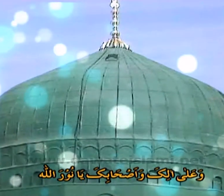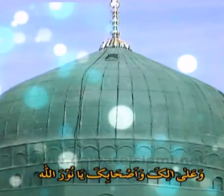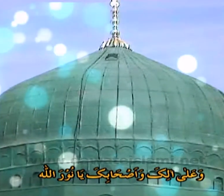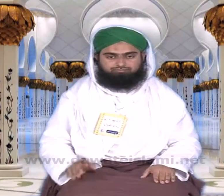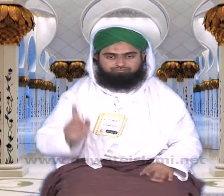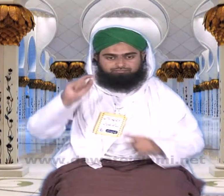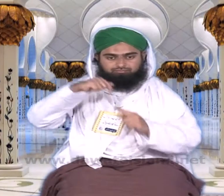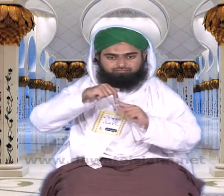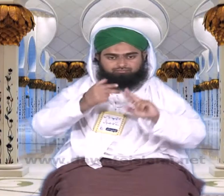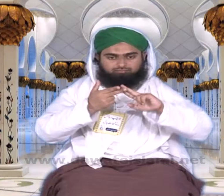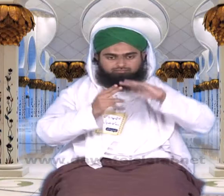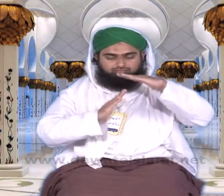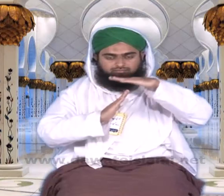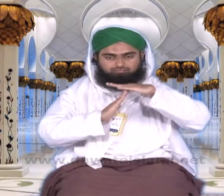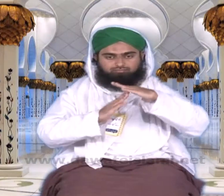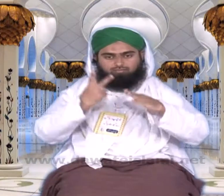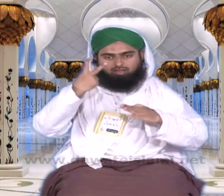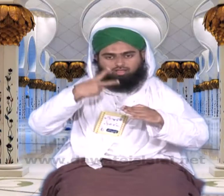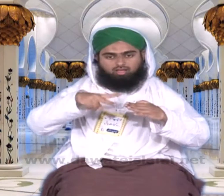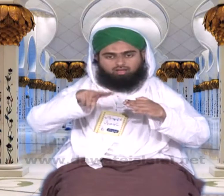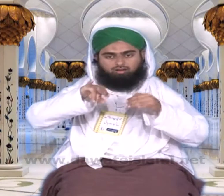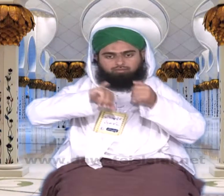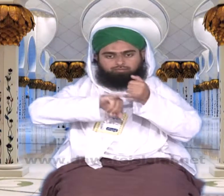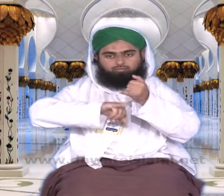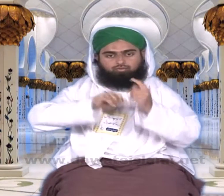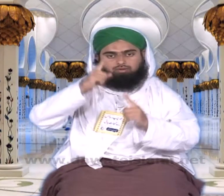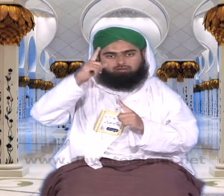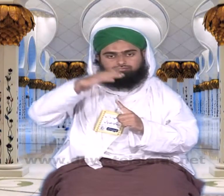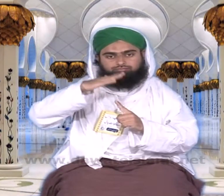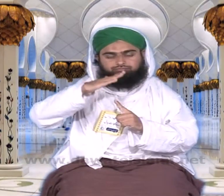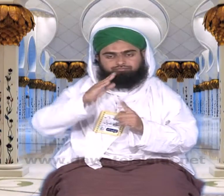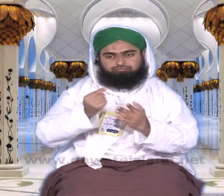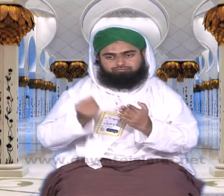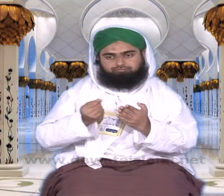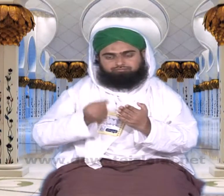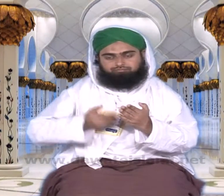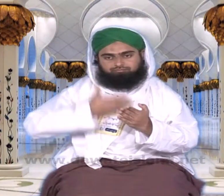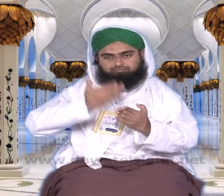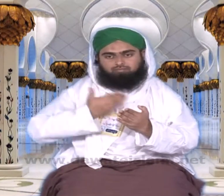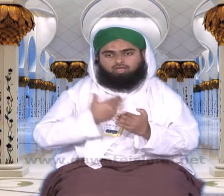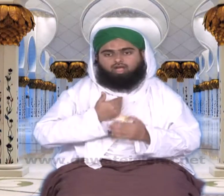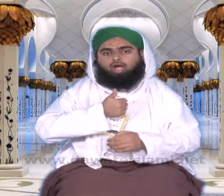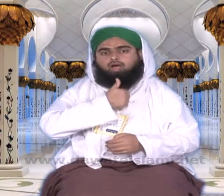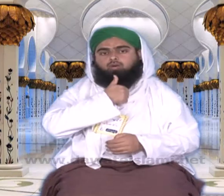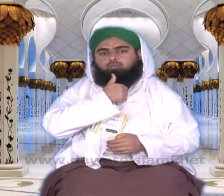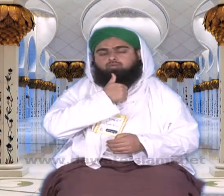حضرت ابن ابی سلیمان رحمت اللہ تعالیٰ نے فرماتے ہیں میرے والد صاحب کو